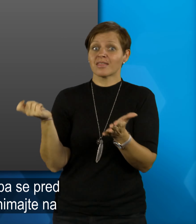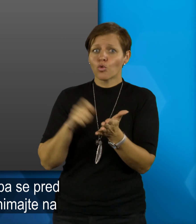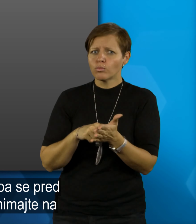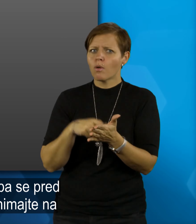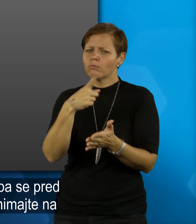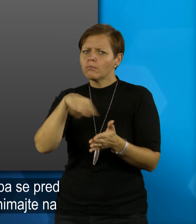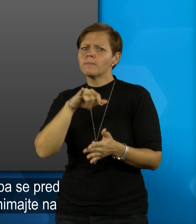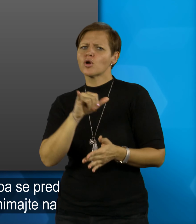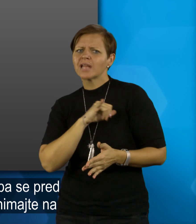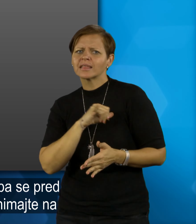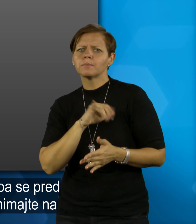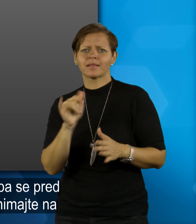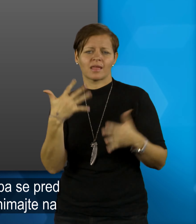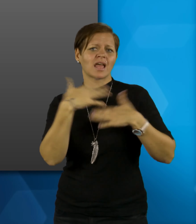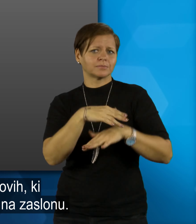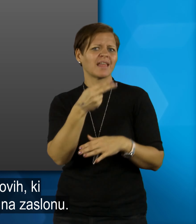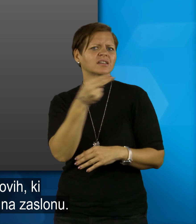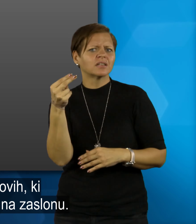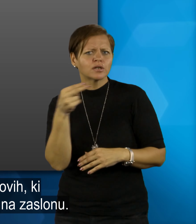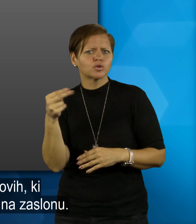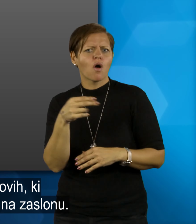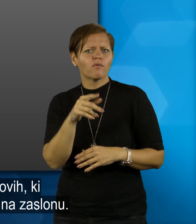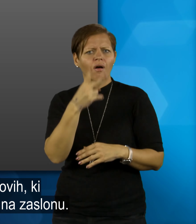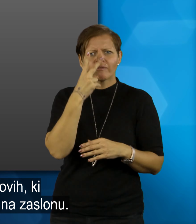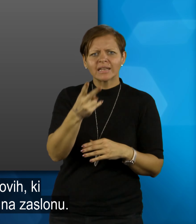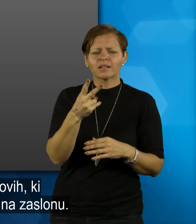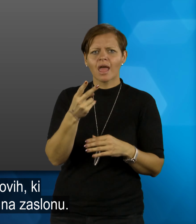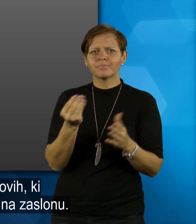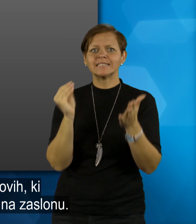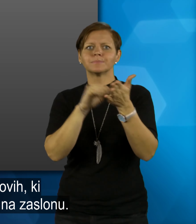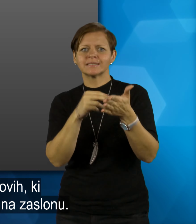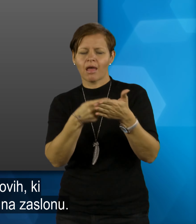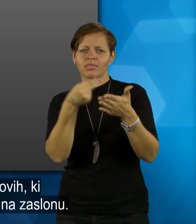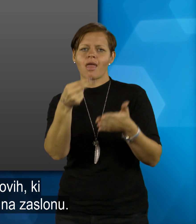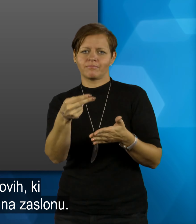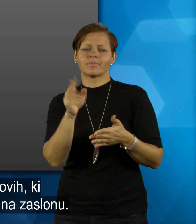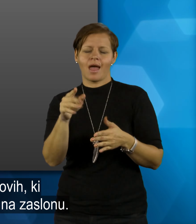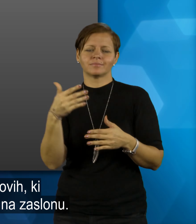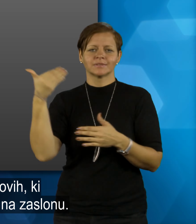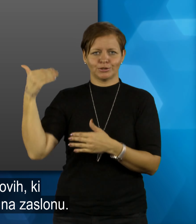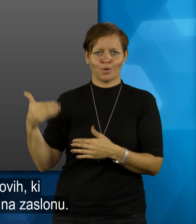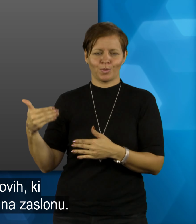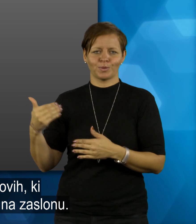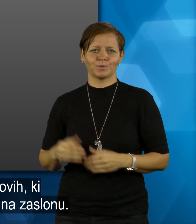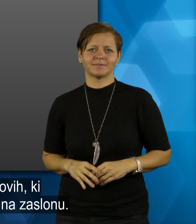nakupom pozanimajte na spletnih naslovih, ki jih vidite izpisane na zaslonu.